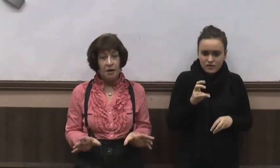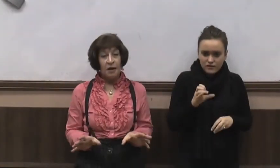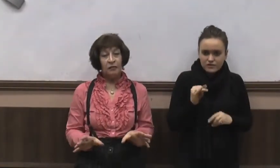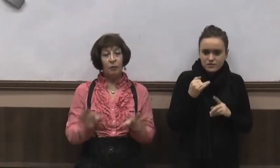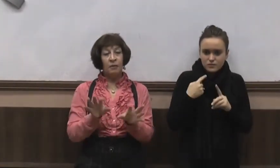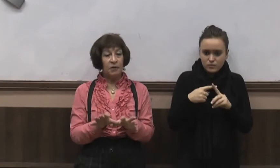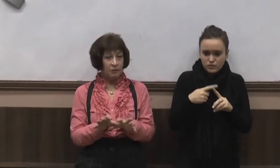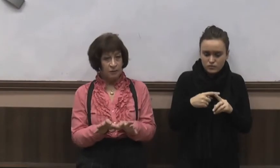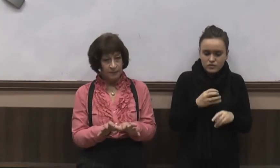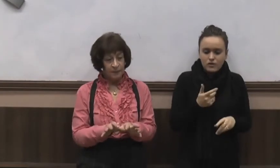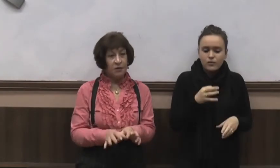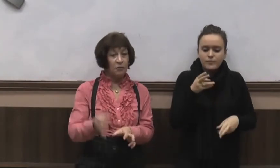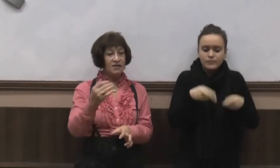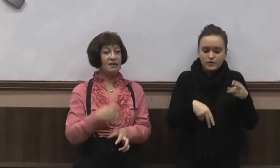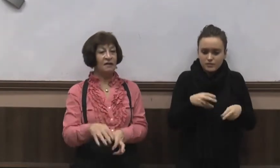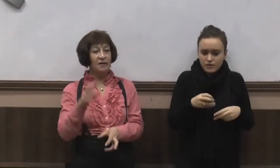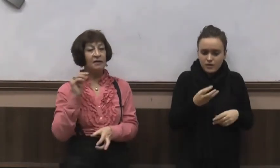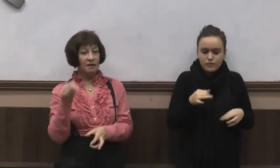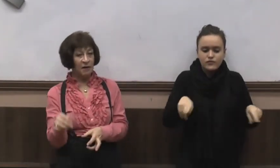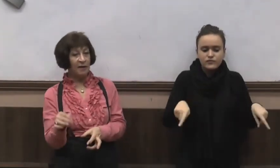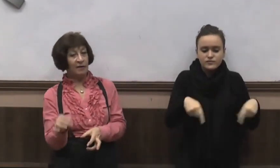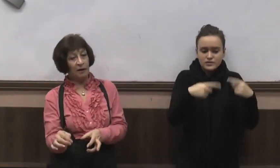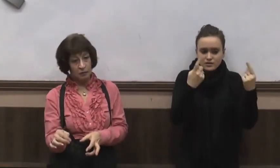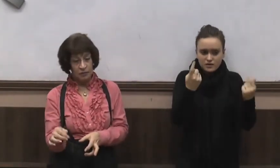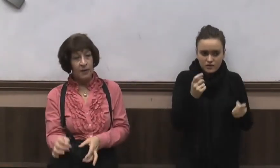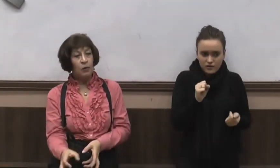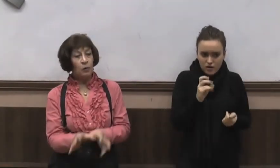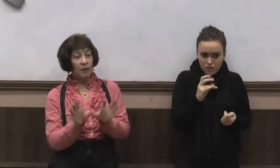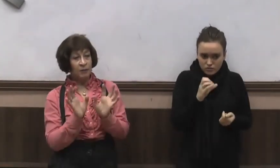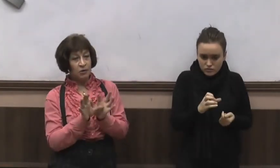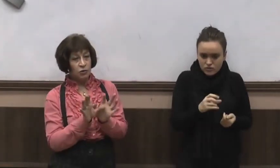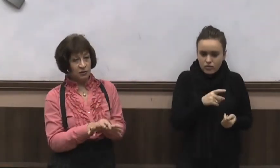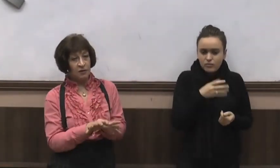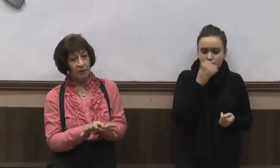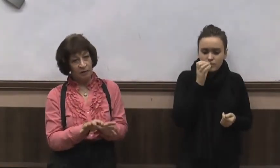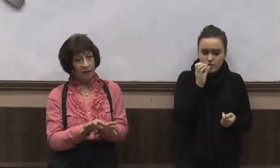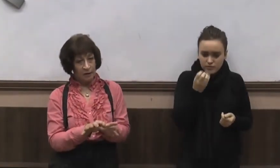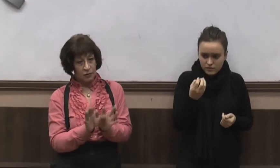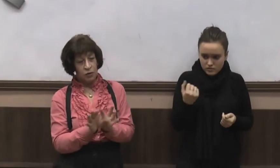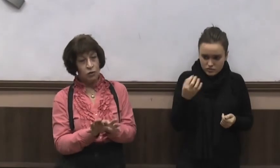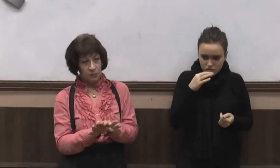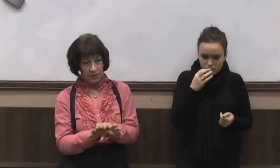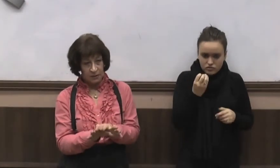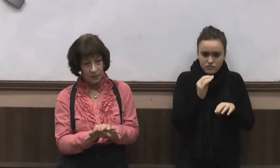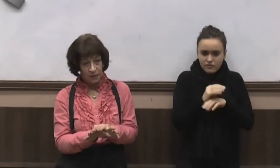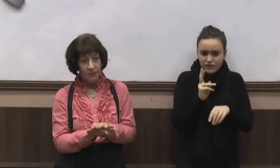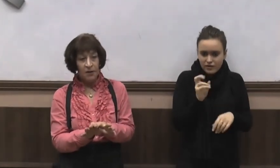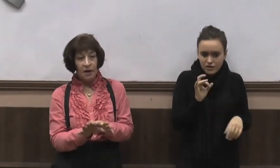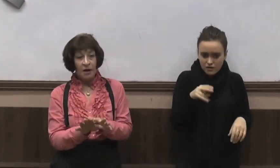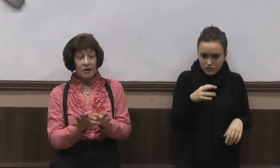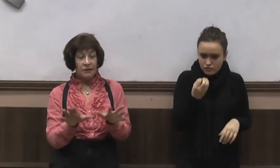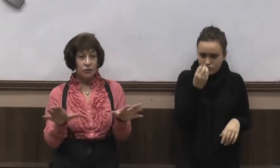Плюс. Его прооперировали, ему восстановили нормальный анус. Он попил еще, я добавила кардио, еще месяц